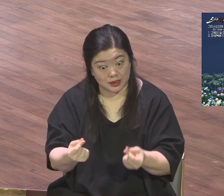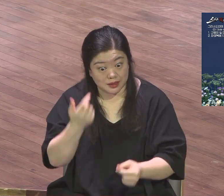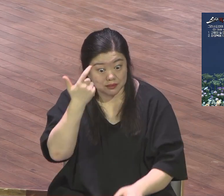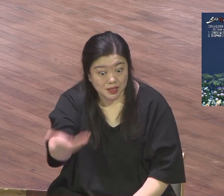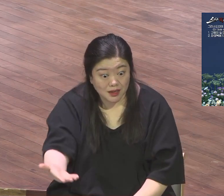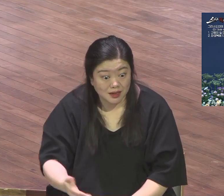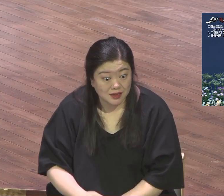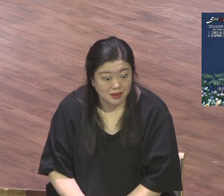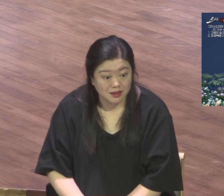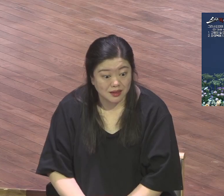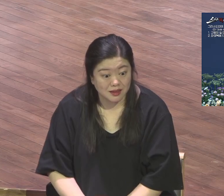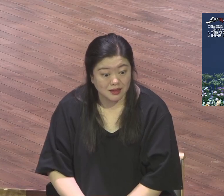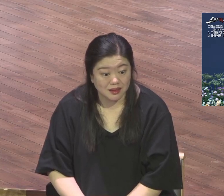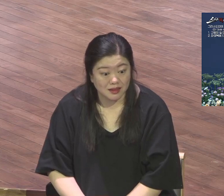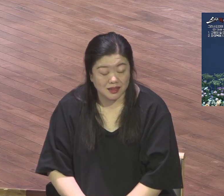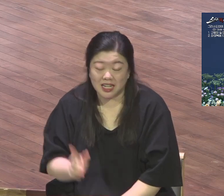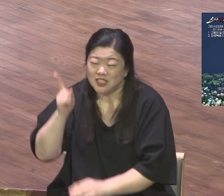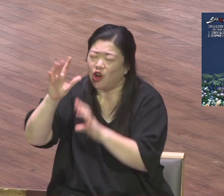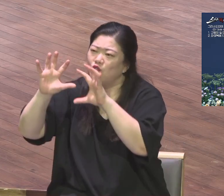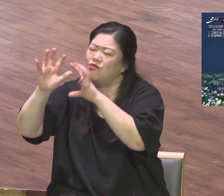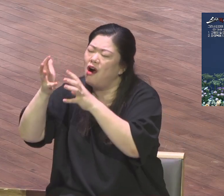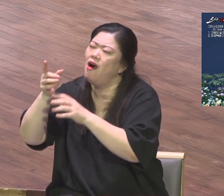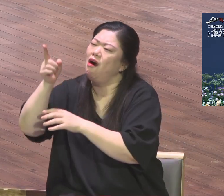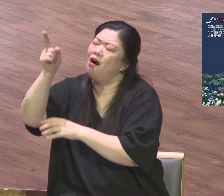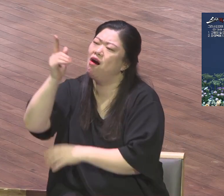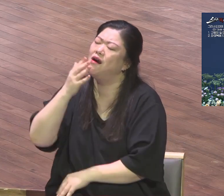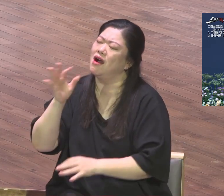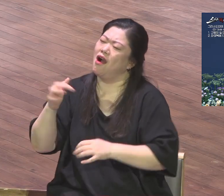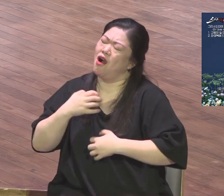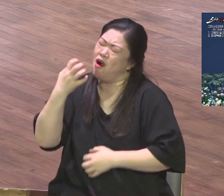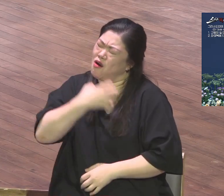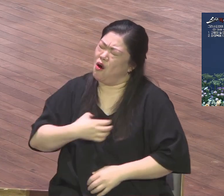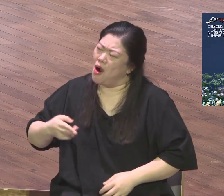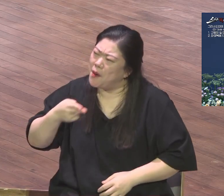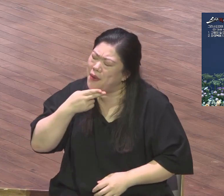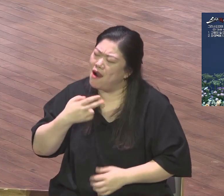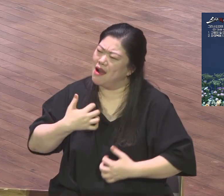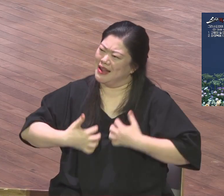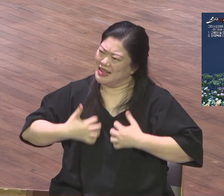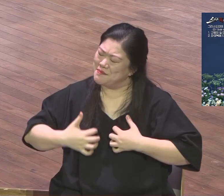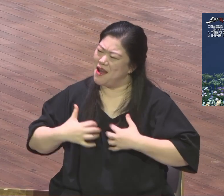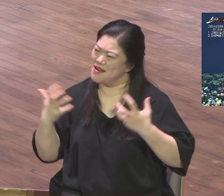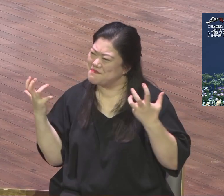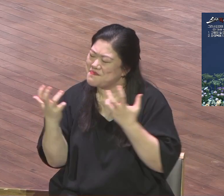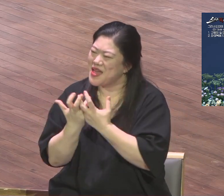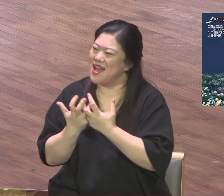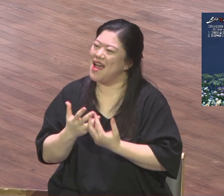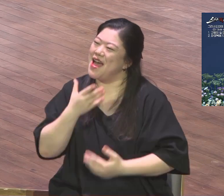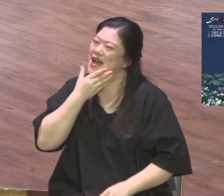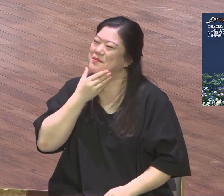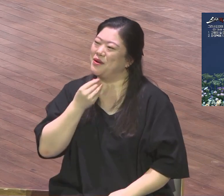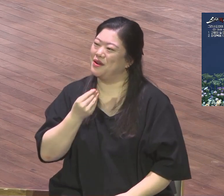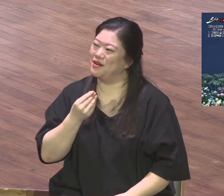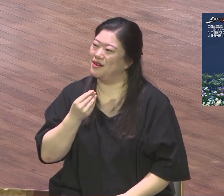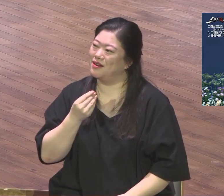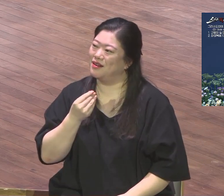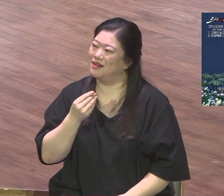그래요. 그렇다고 해서 천국이 가상세계냐? 가상세계는 더욱더 아닙니다.